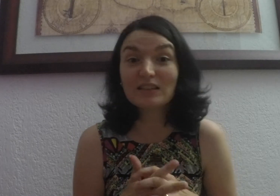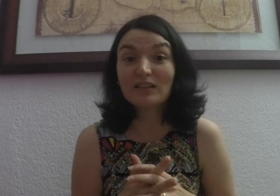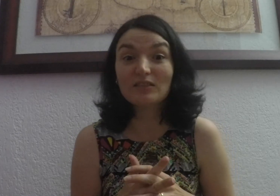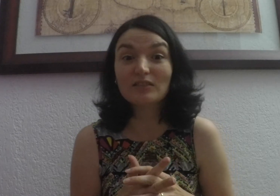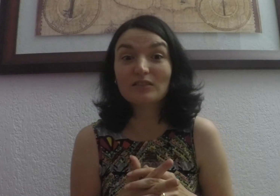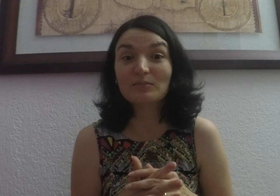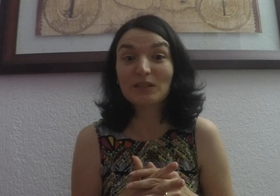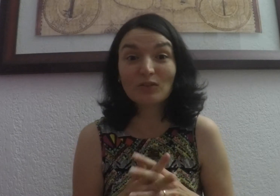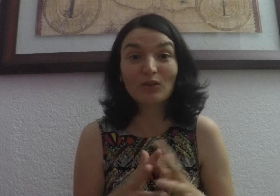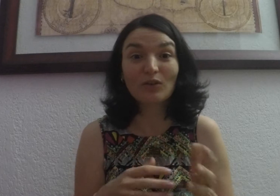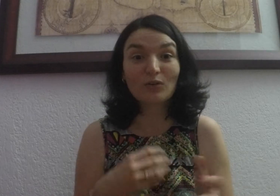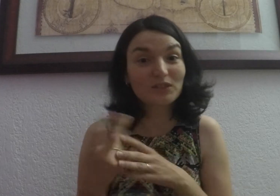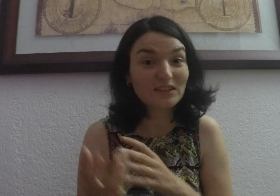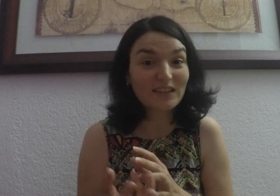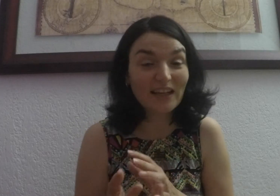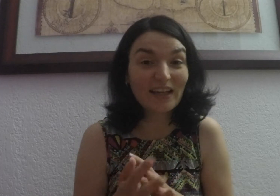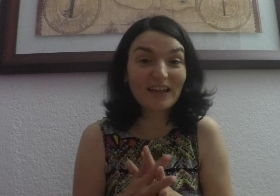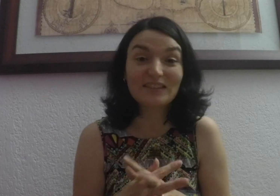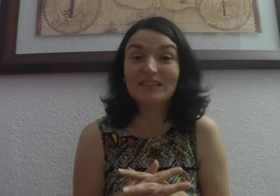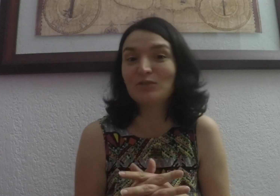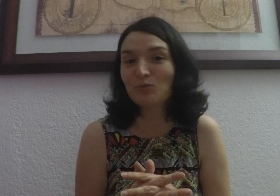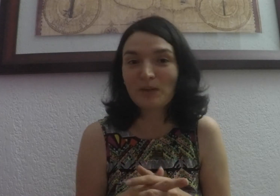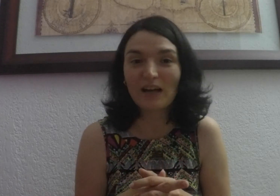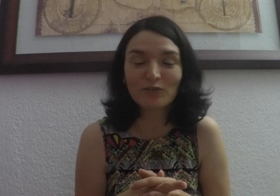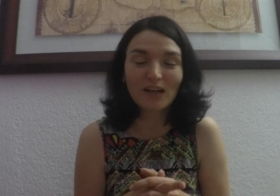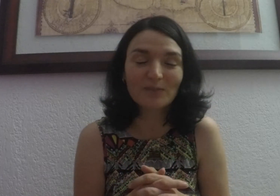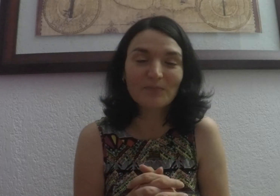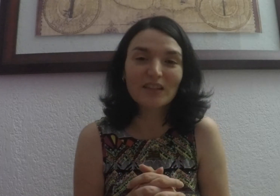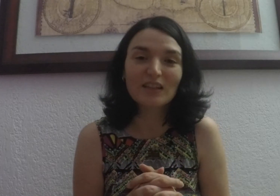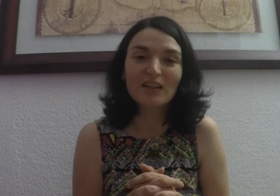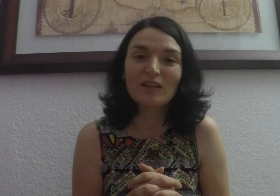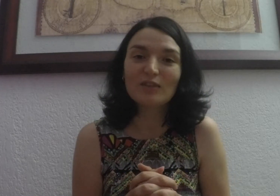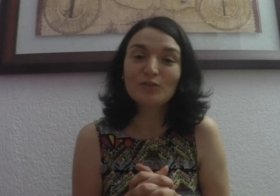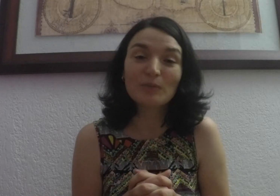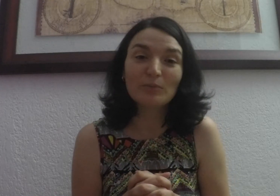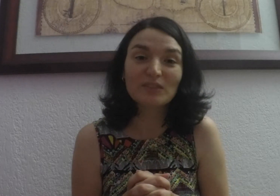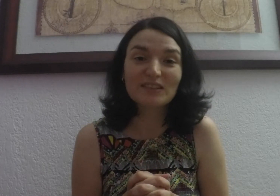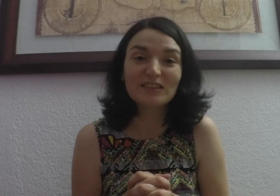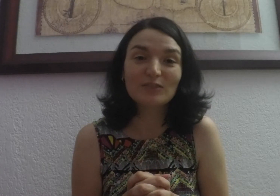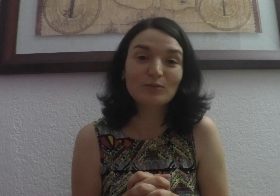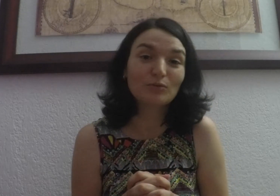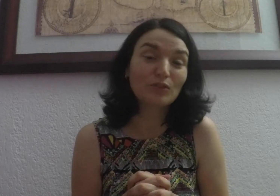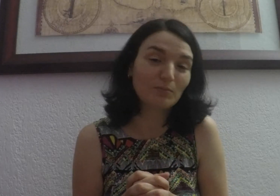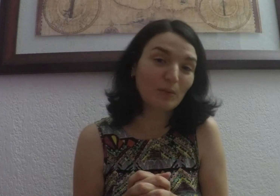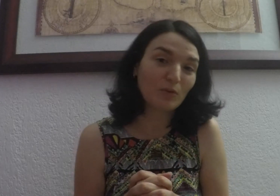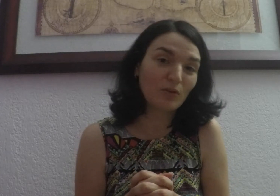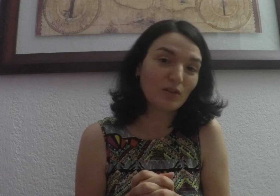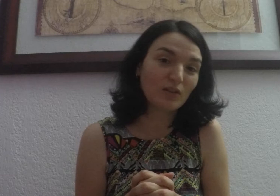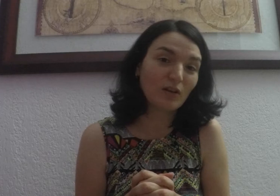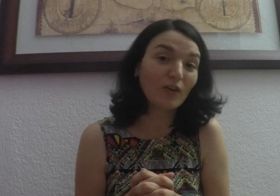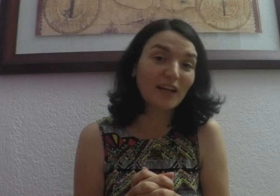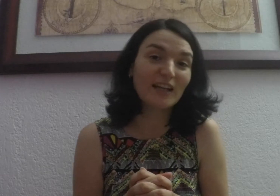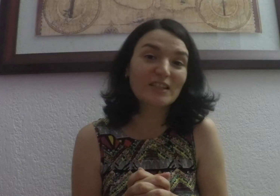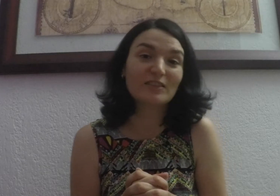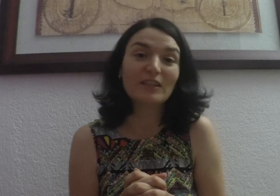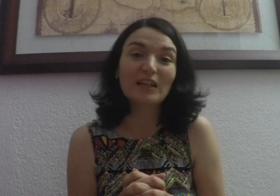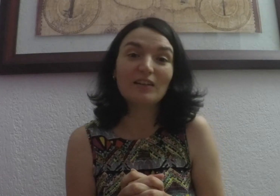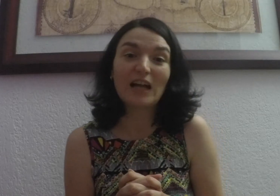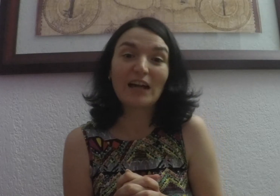qu'ils maintenant re-signent derrière et c'était super à voir. De même aussi que d'autres mamans en crèche